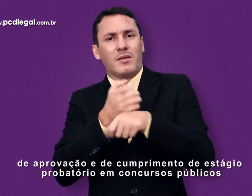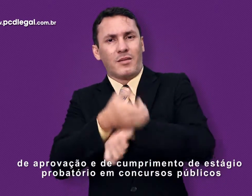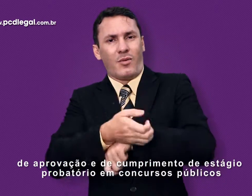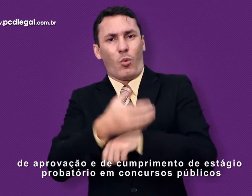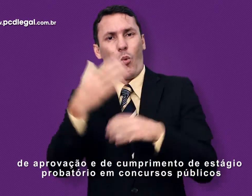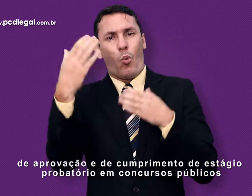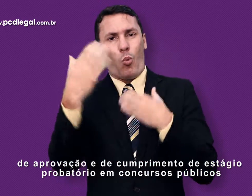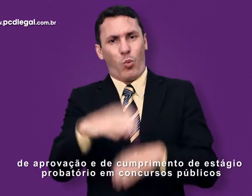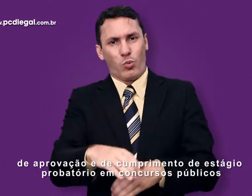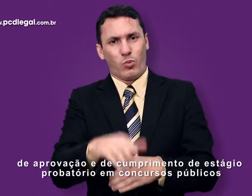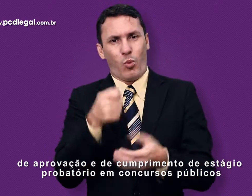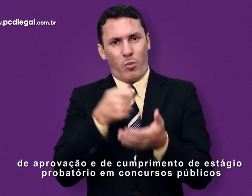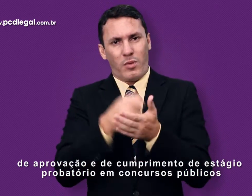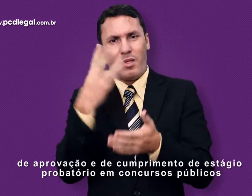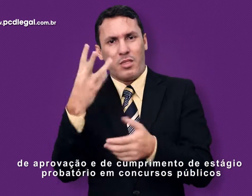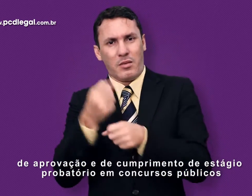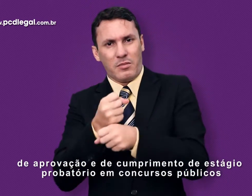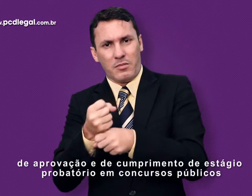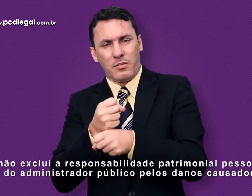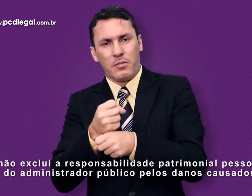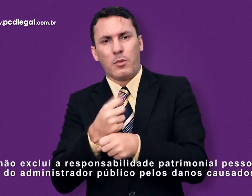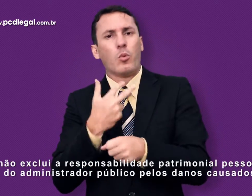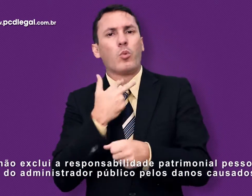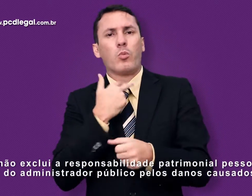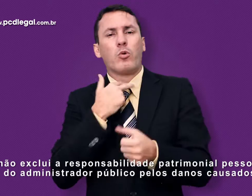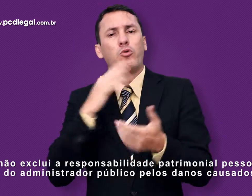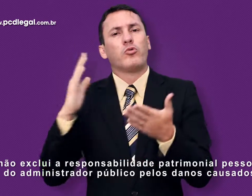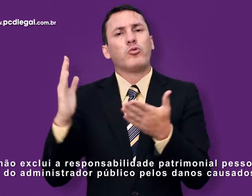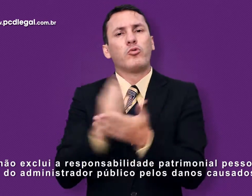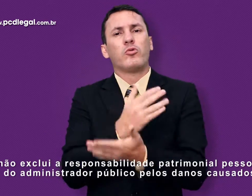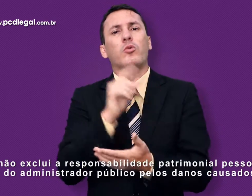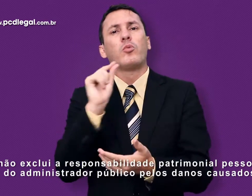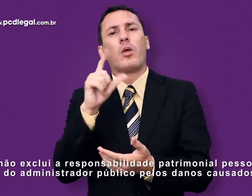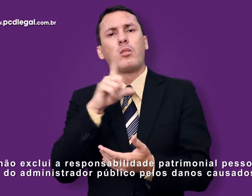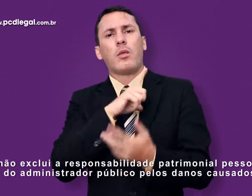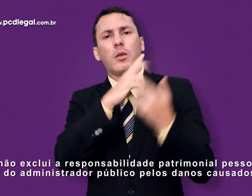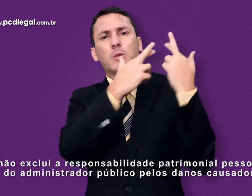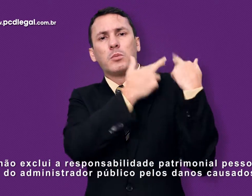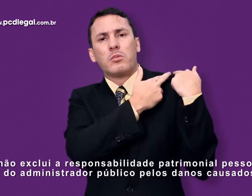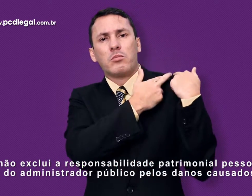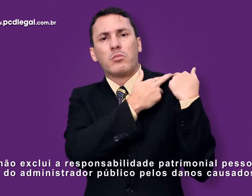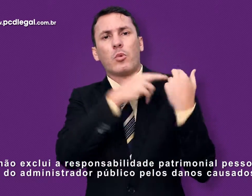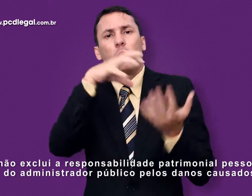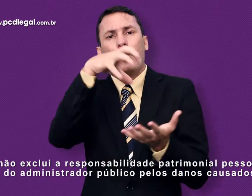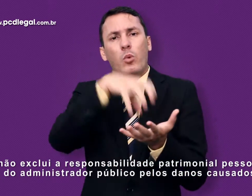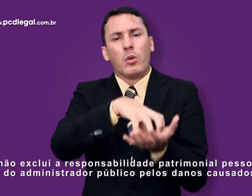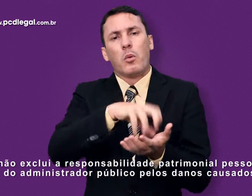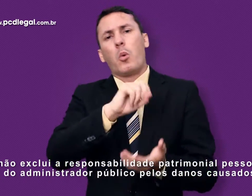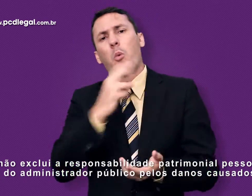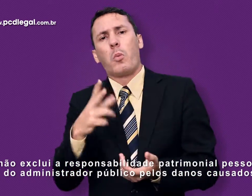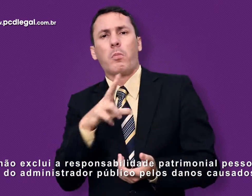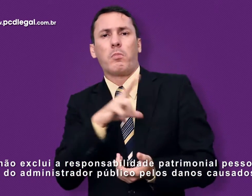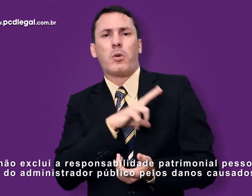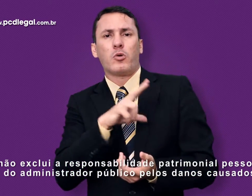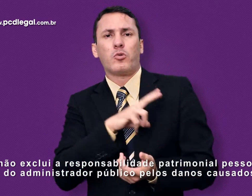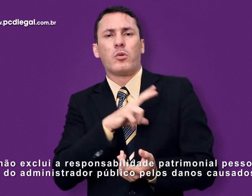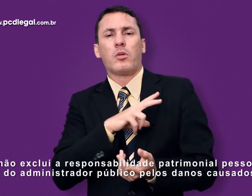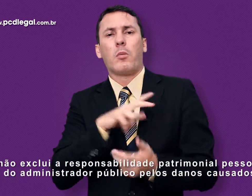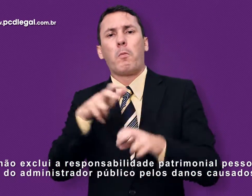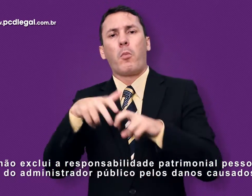estágio probatório em concursos públicos não exclui a responsabilidade patrimonial pessoal do administrador público pelos